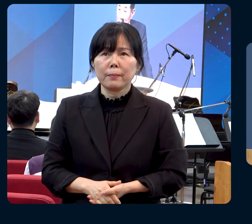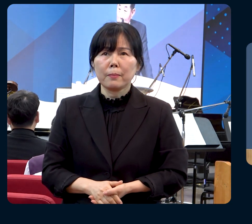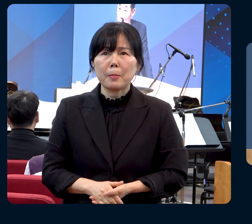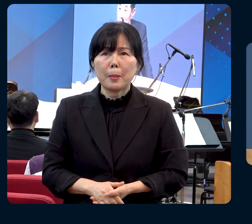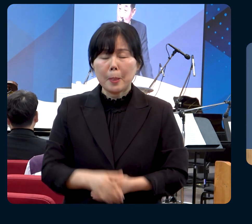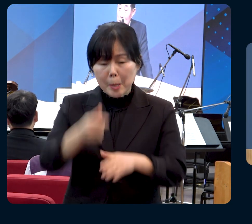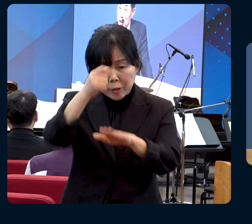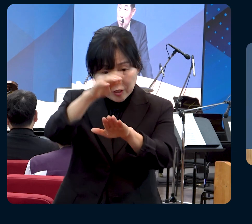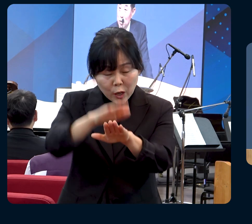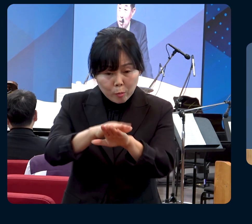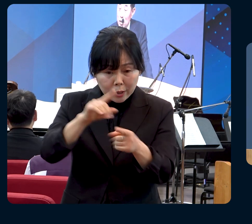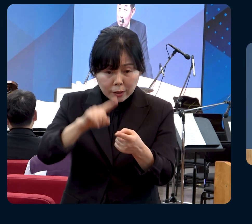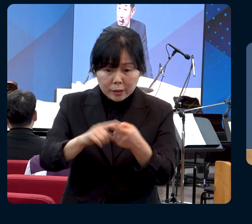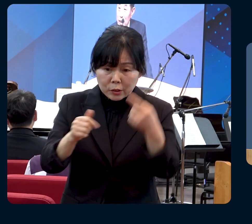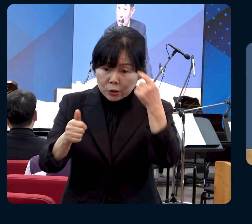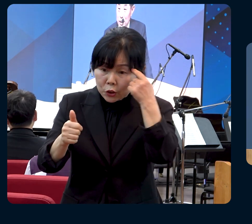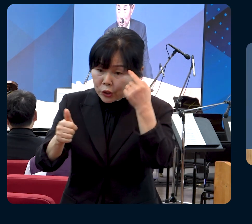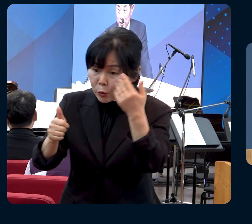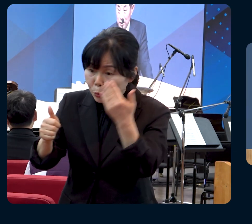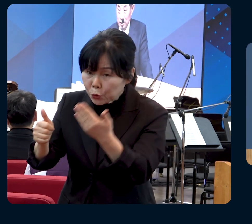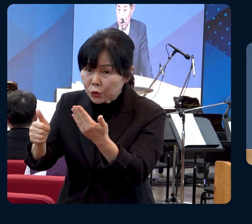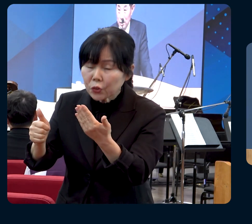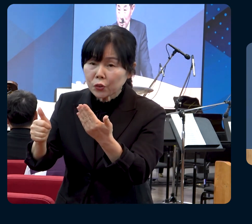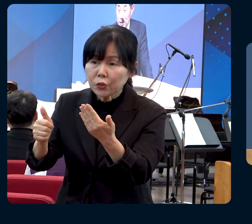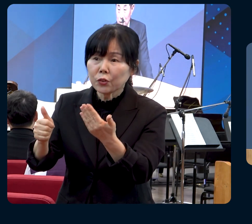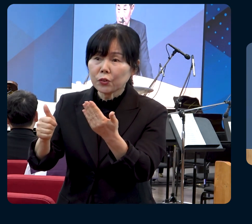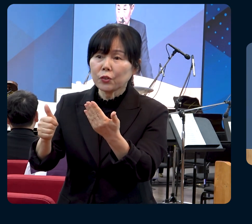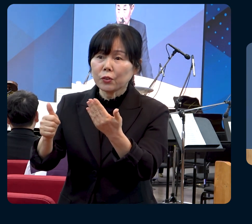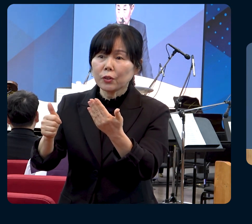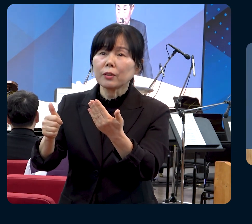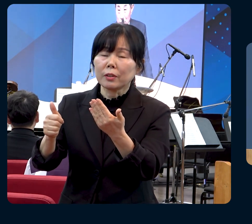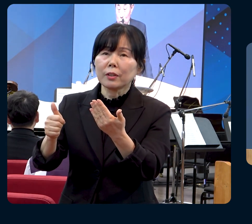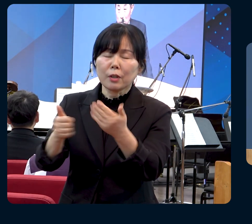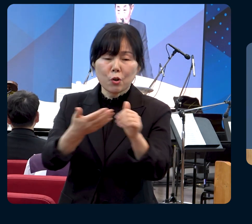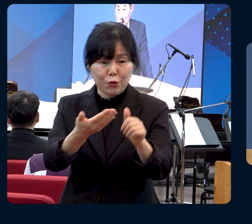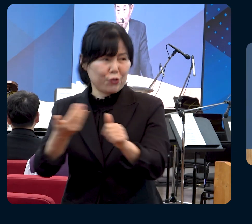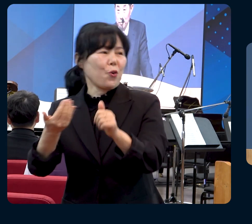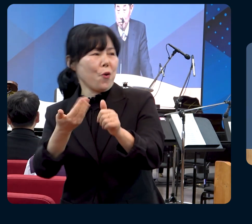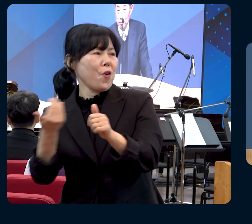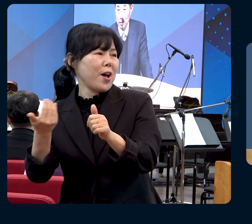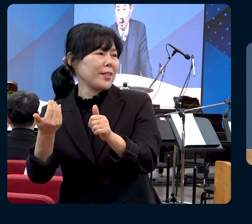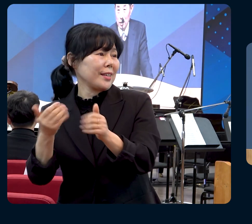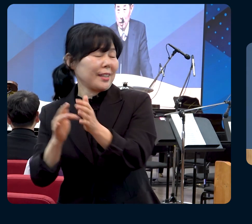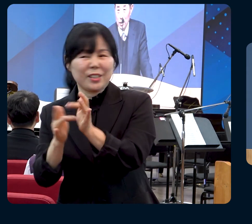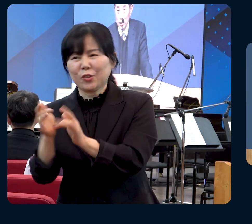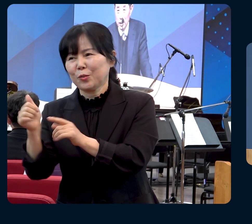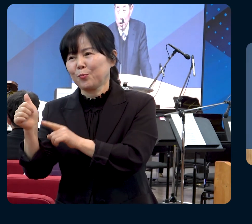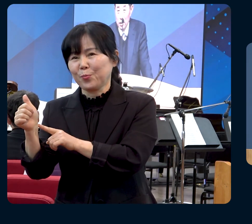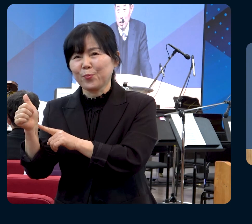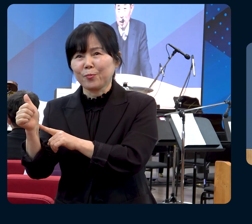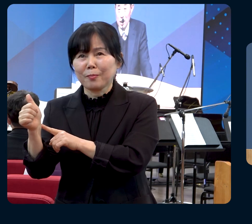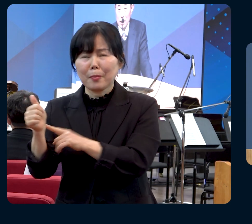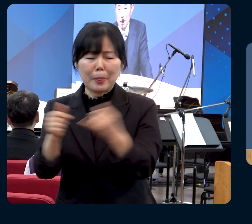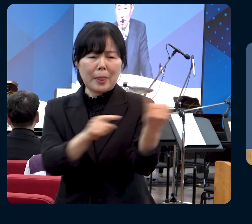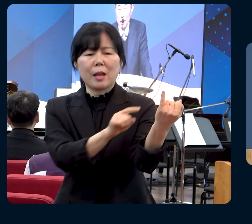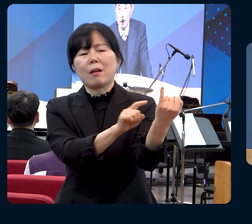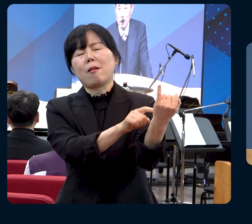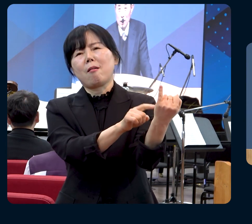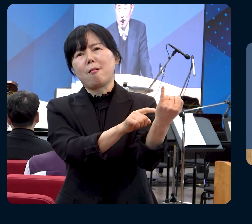이렇게 예배에 대한 질문을 꺼내게 하신 그 예수님은 그